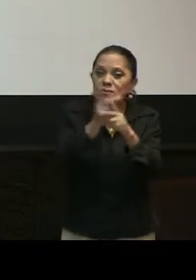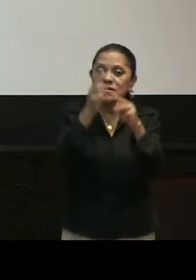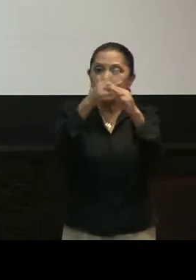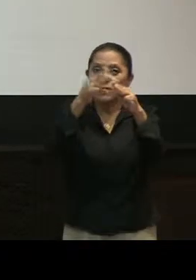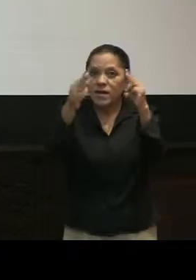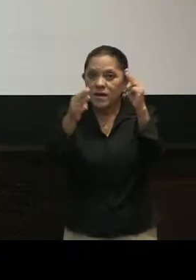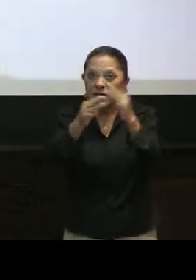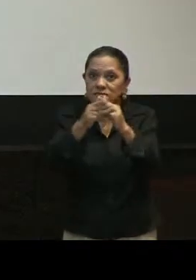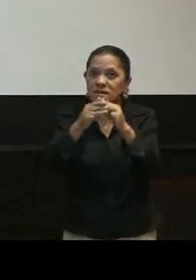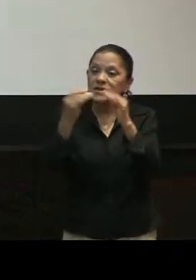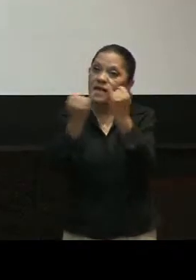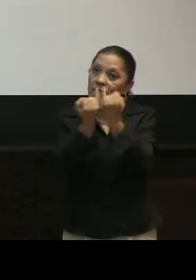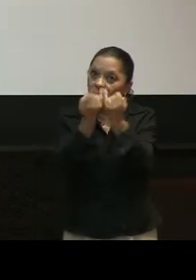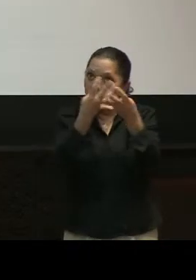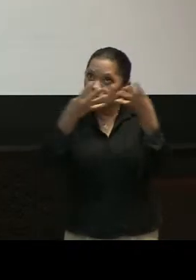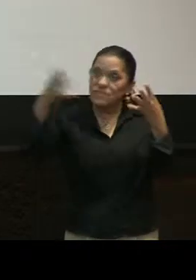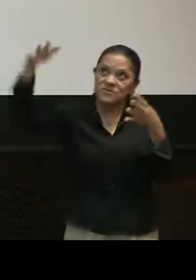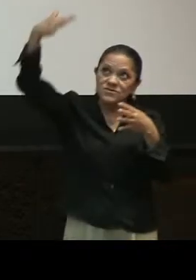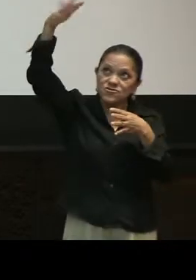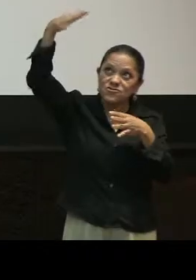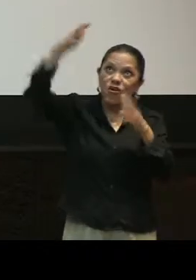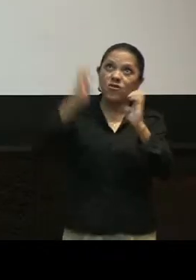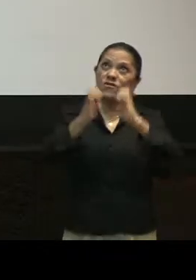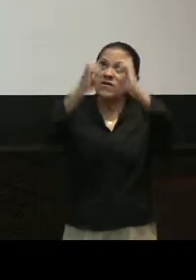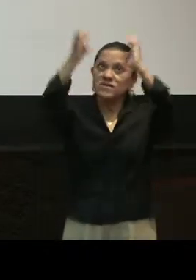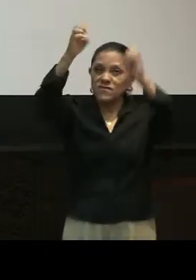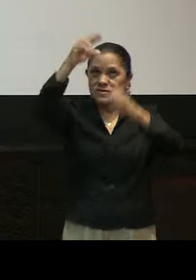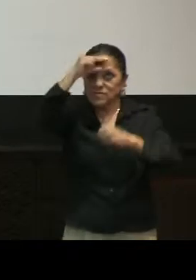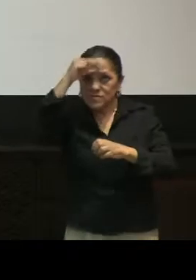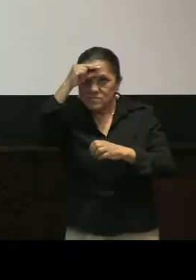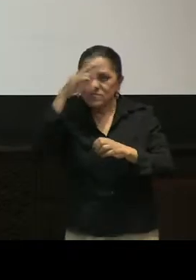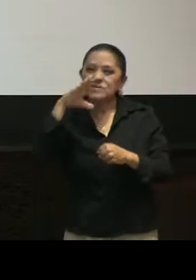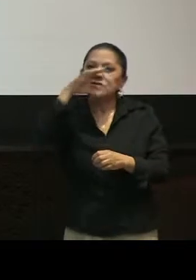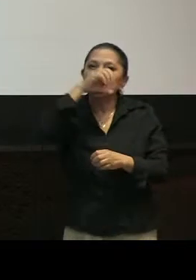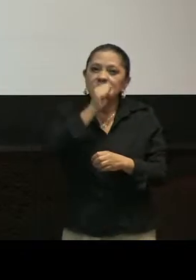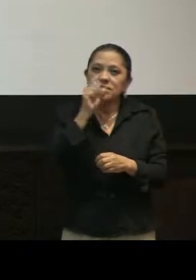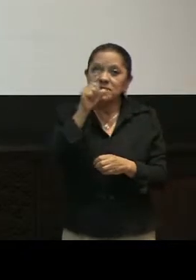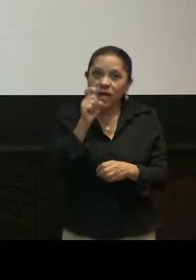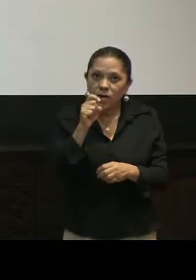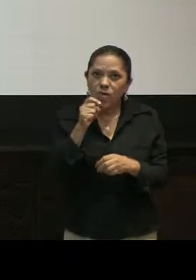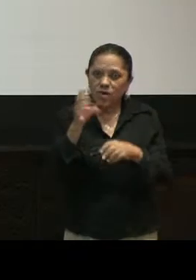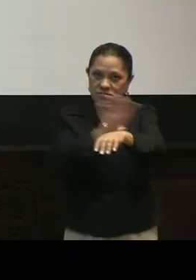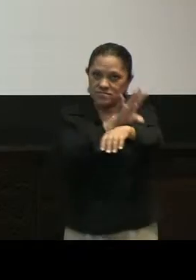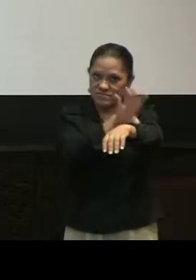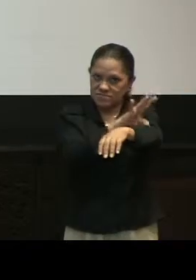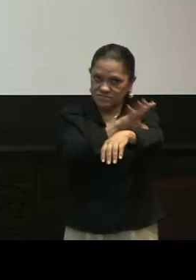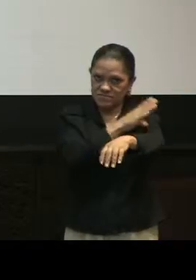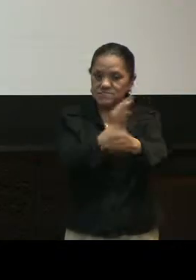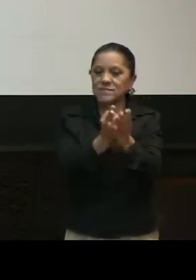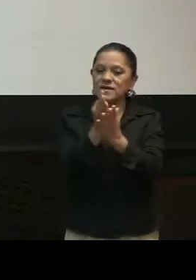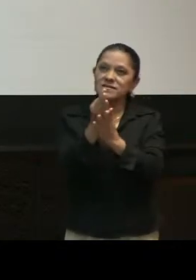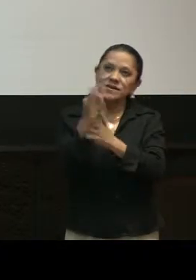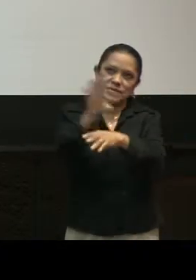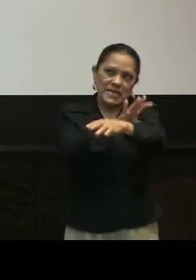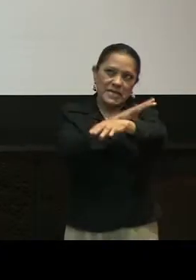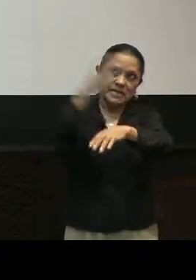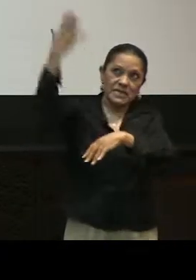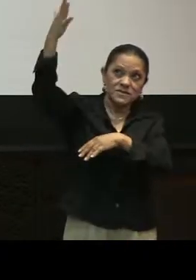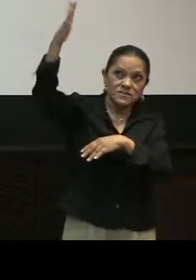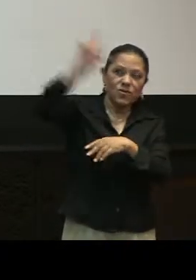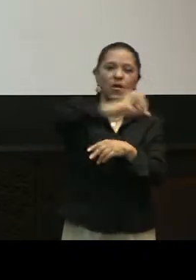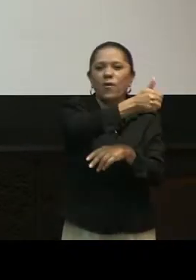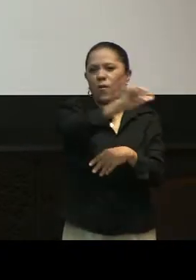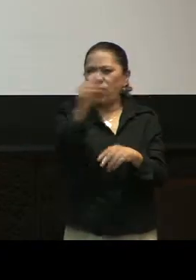de granjas solares, edificios inteligentes, calentamiento de agua y generación de energía eléctrica a través de energía solar y